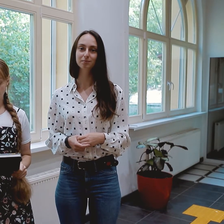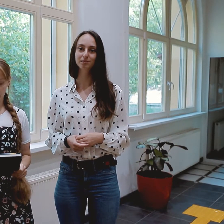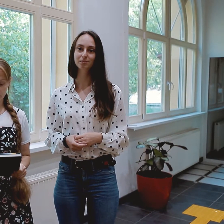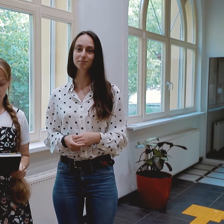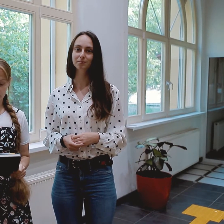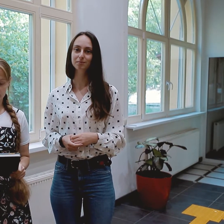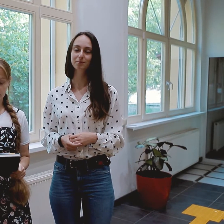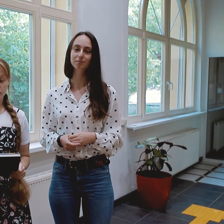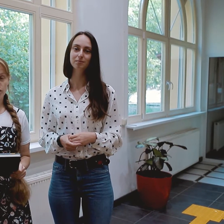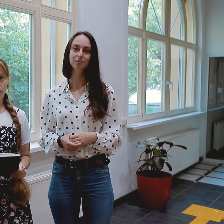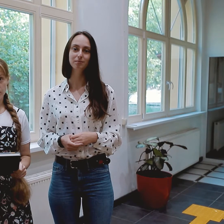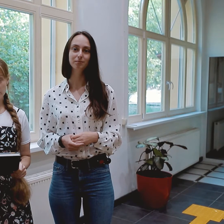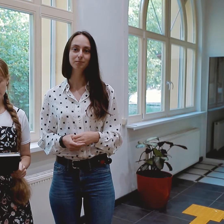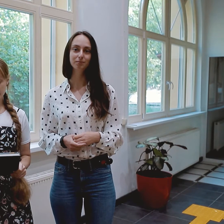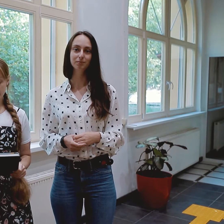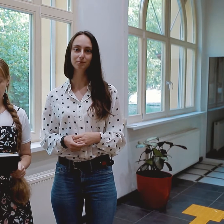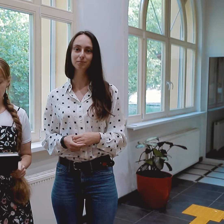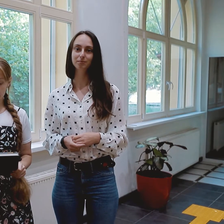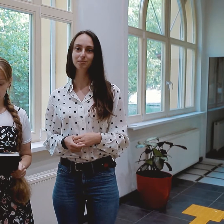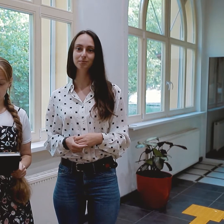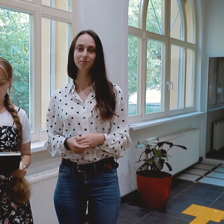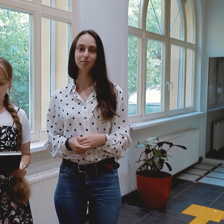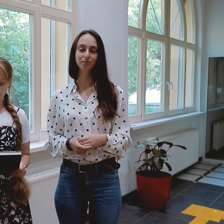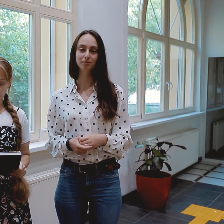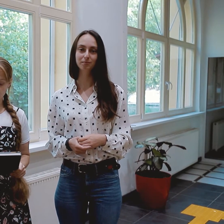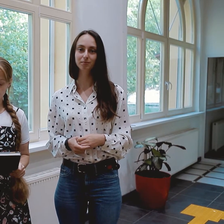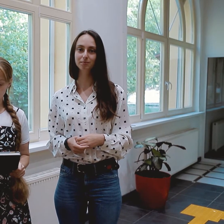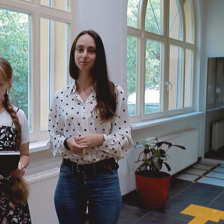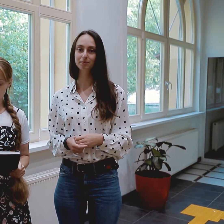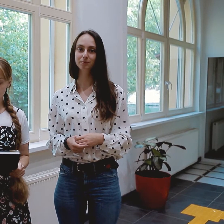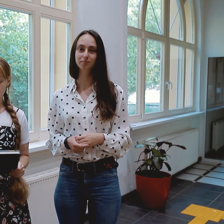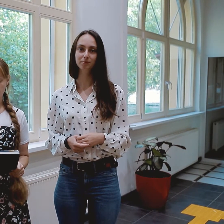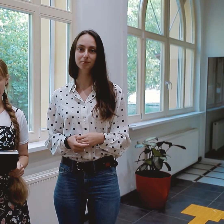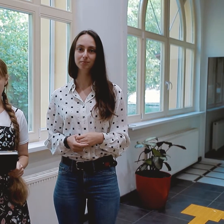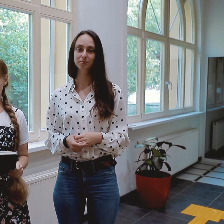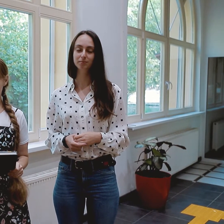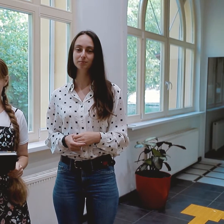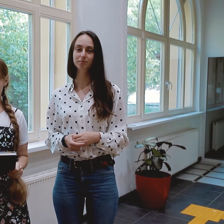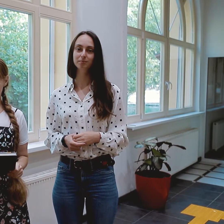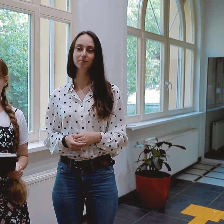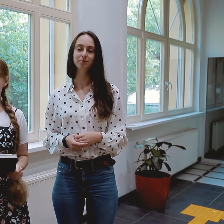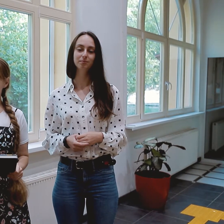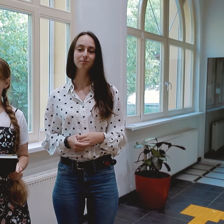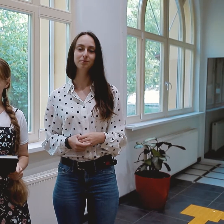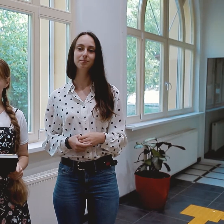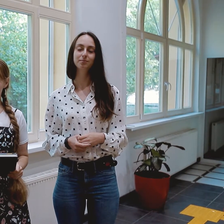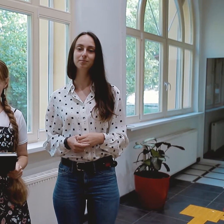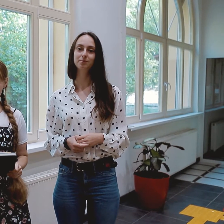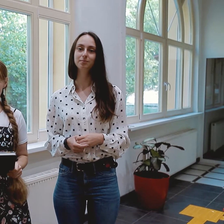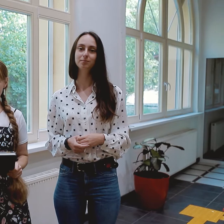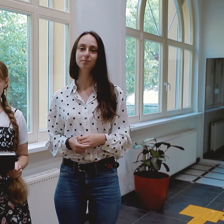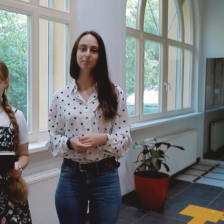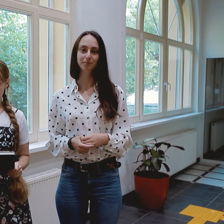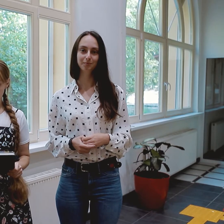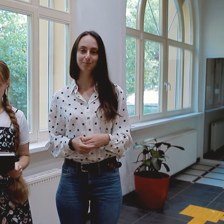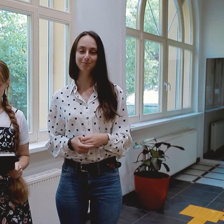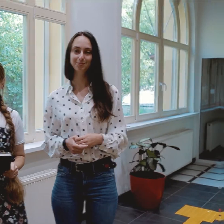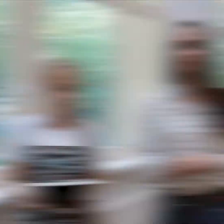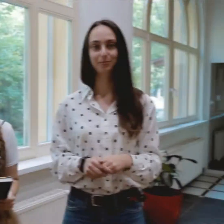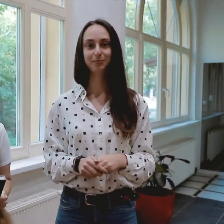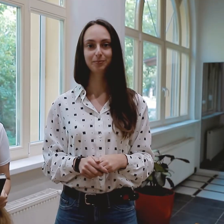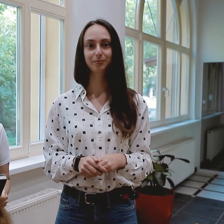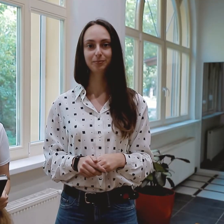різні ситуації. Отже, як запропонувати допомогу глухій людині? Вчимо жести